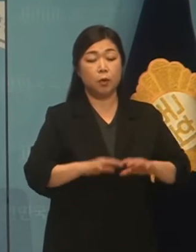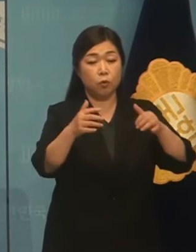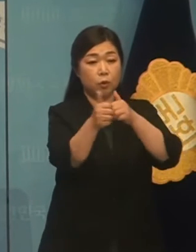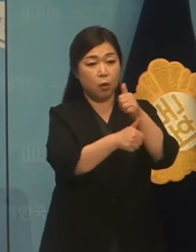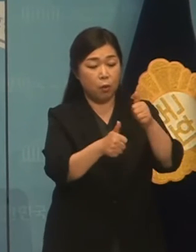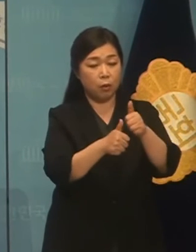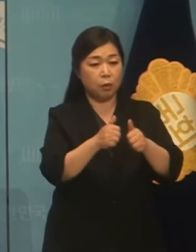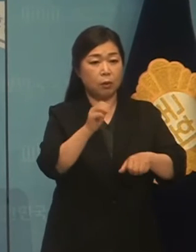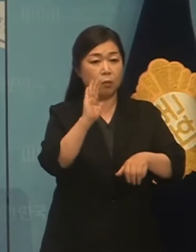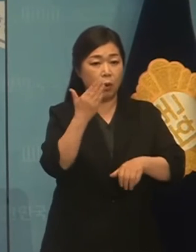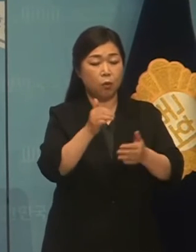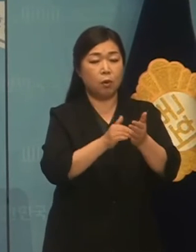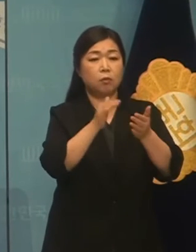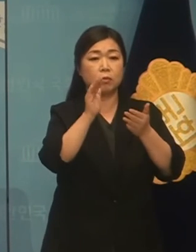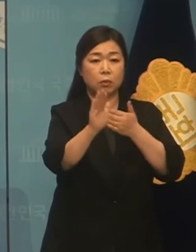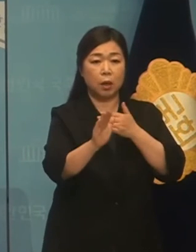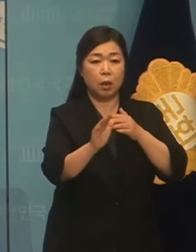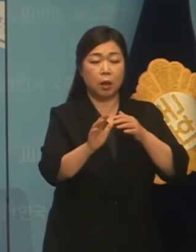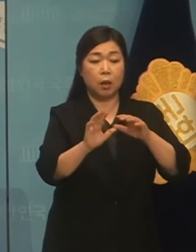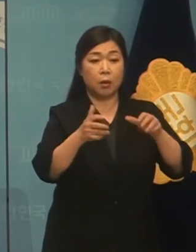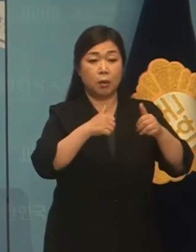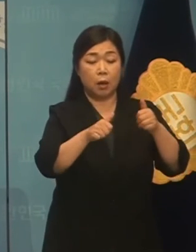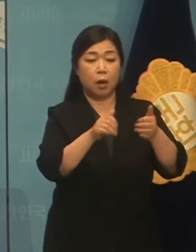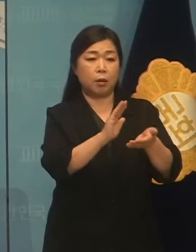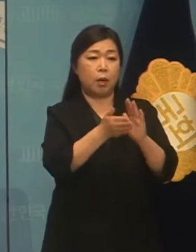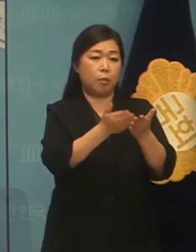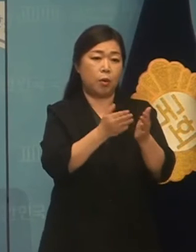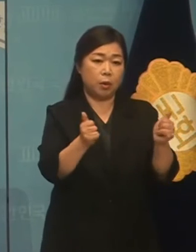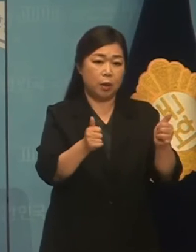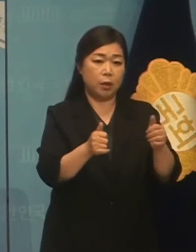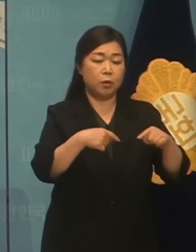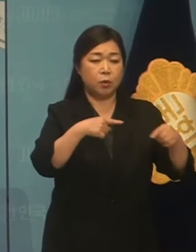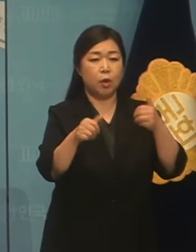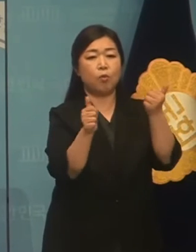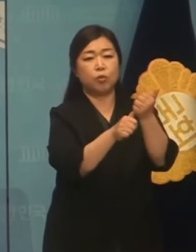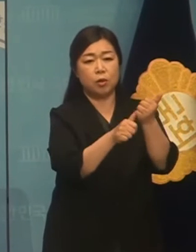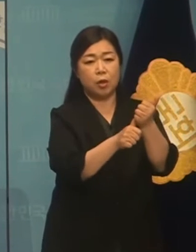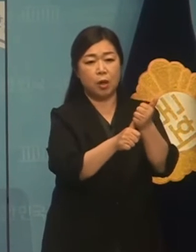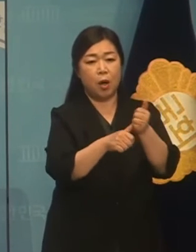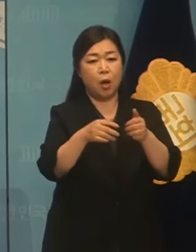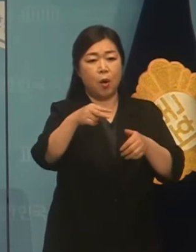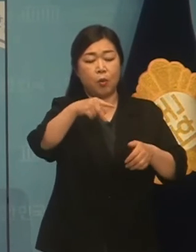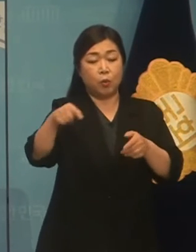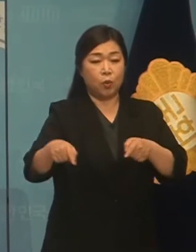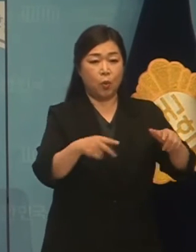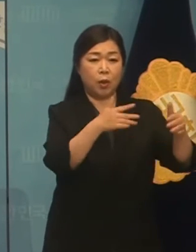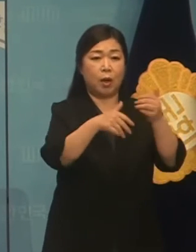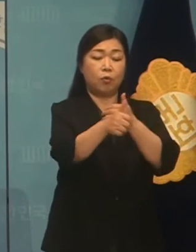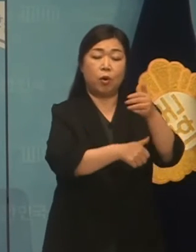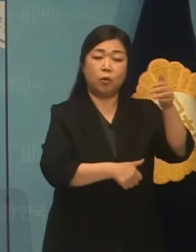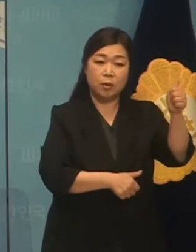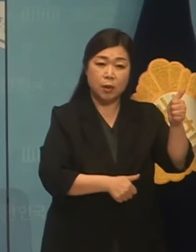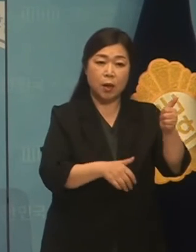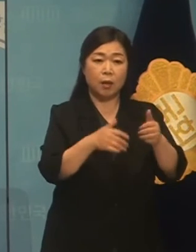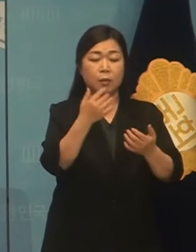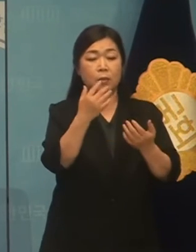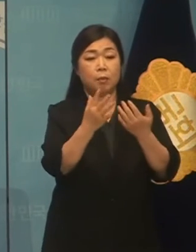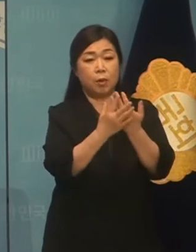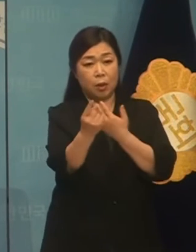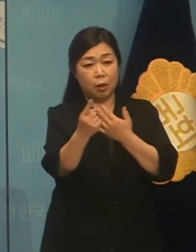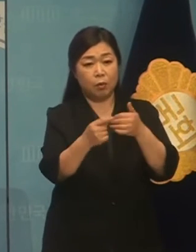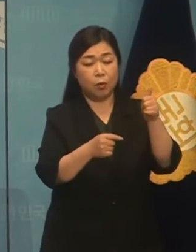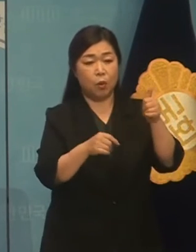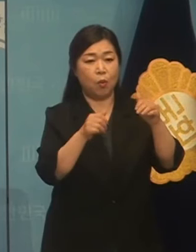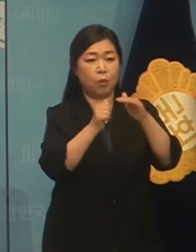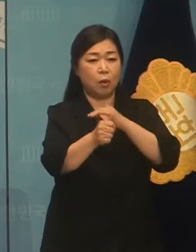국회의원이 되어서 저는 당의 대변인, 정책위 부의장, 도당위원장, 당 비대위원,